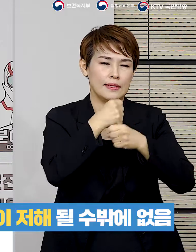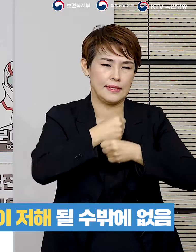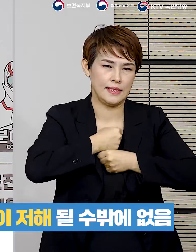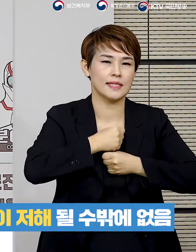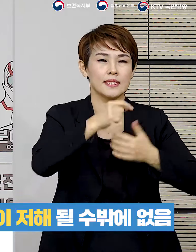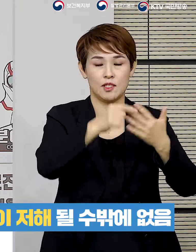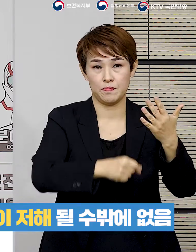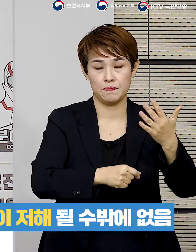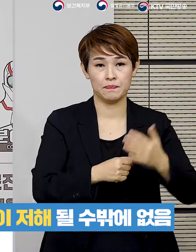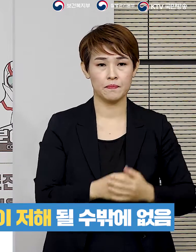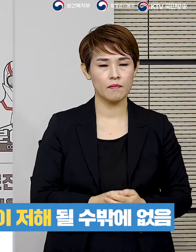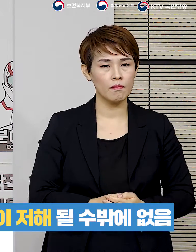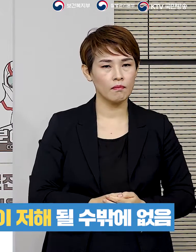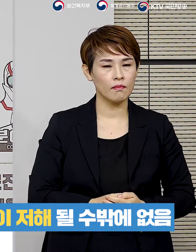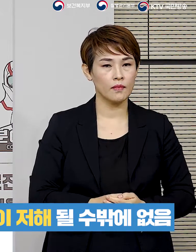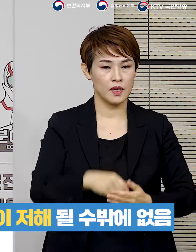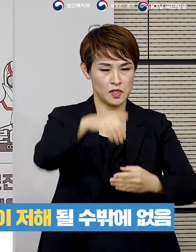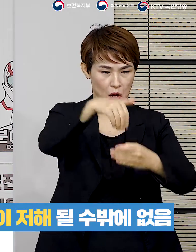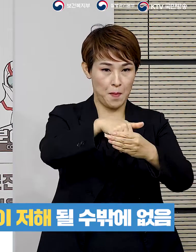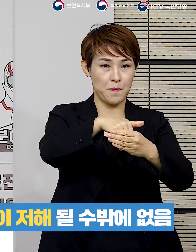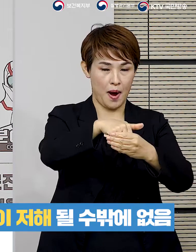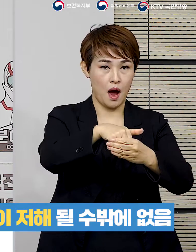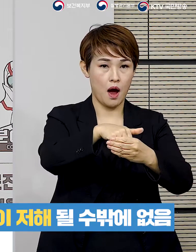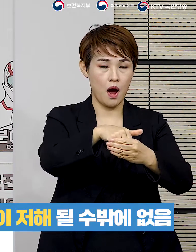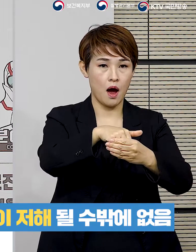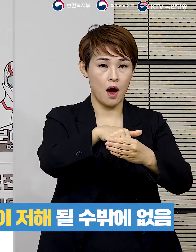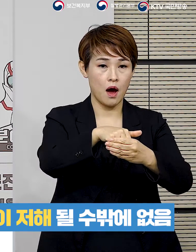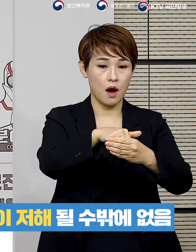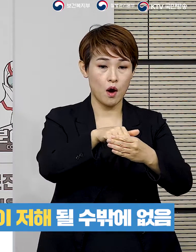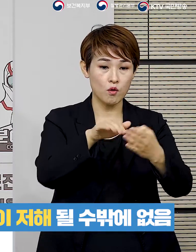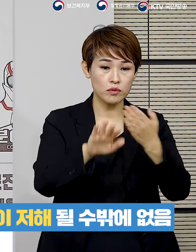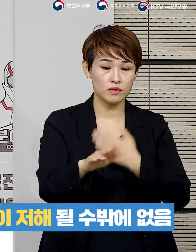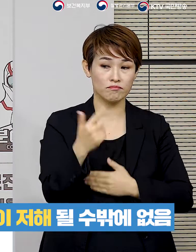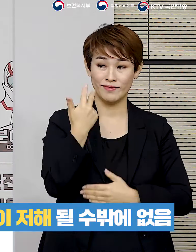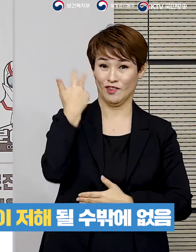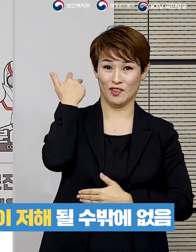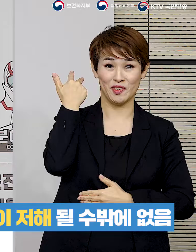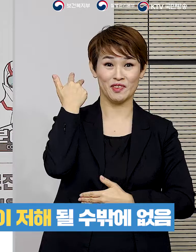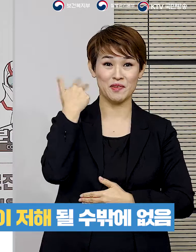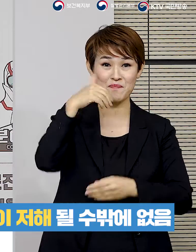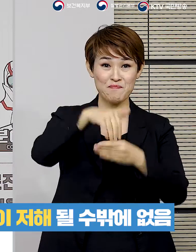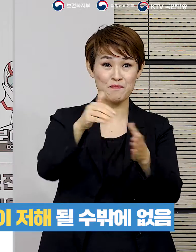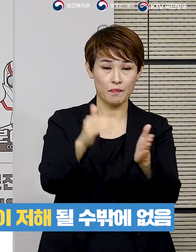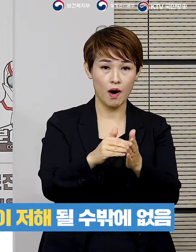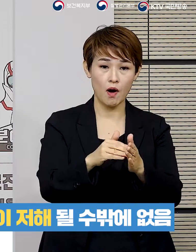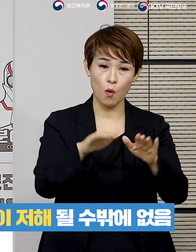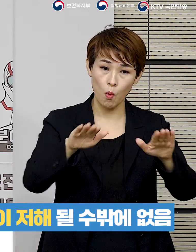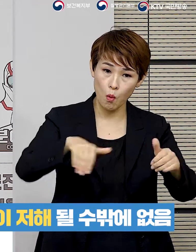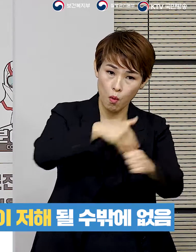되겠습니다만 적어도 선거를 마치고 일주일이 넘은 현재의 상황에서 보면